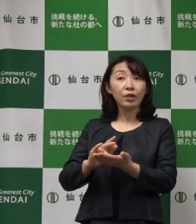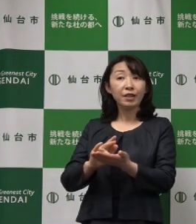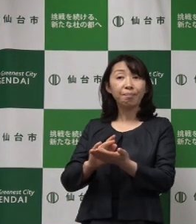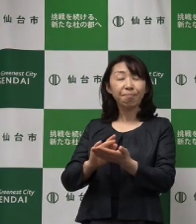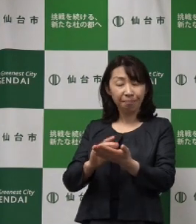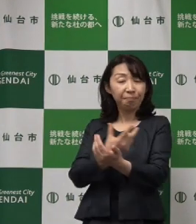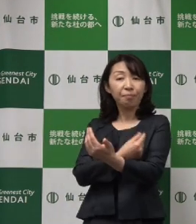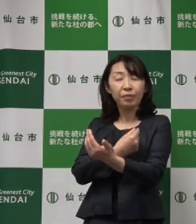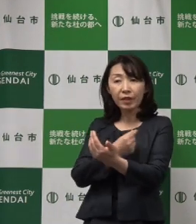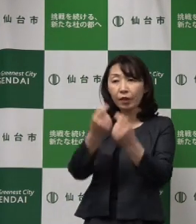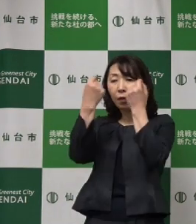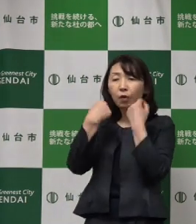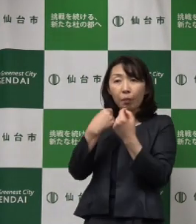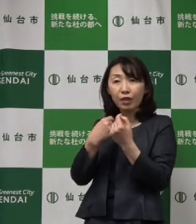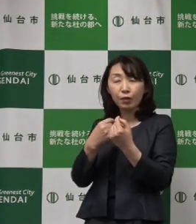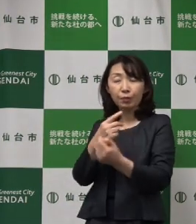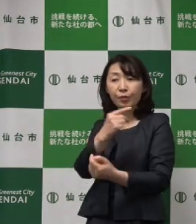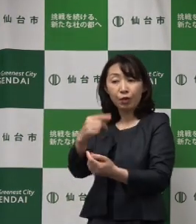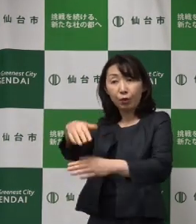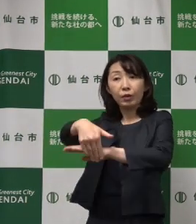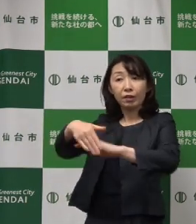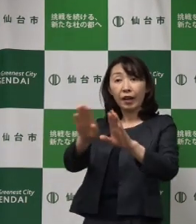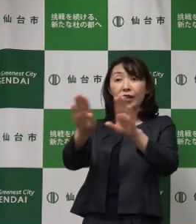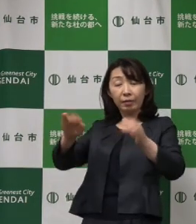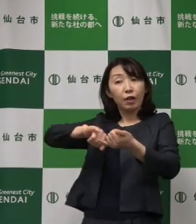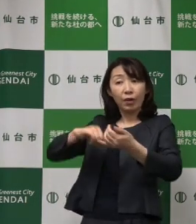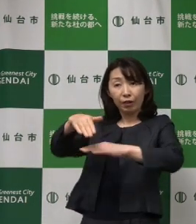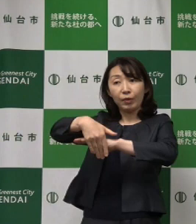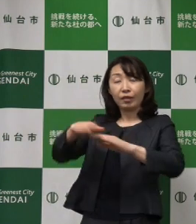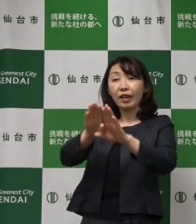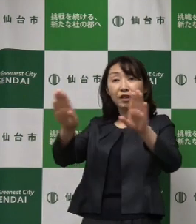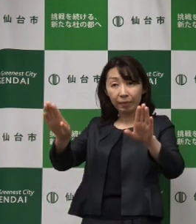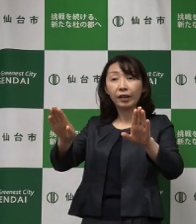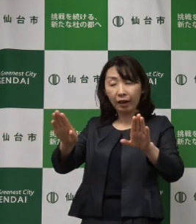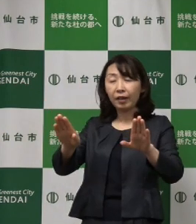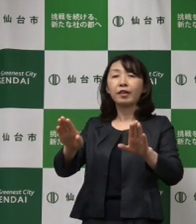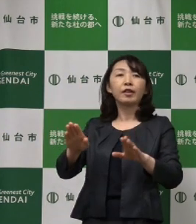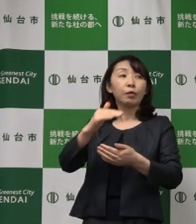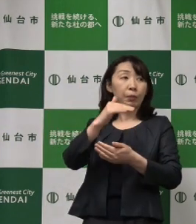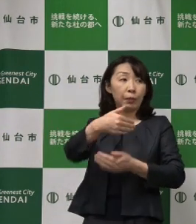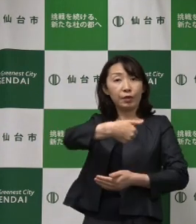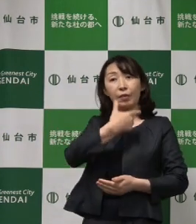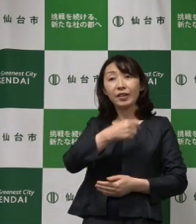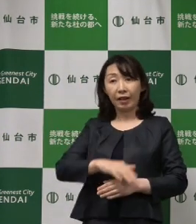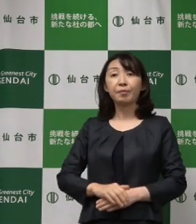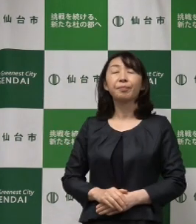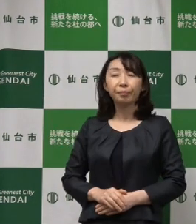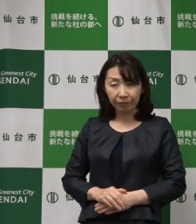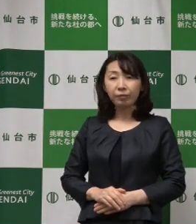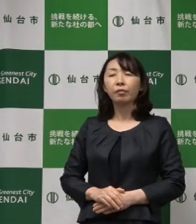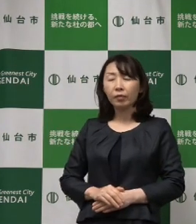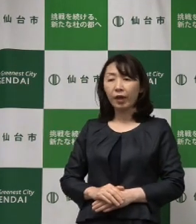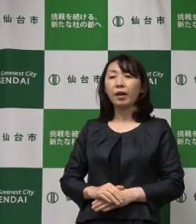昨日受付が始まりまして、多くの高齢者の方が予約されたと思うんですけれども、さまざま一部コールセンターがつながりにくい時間帯が